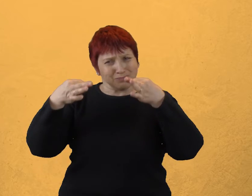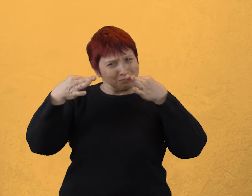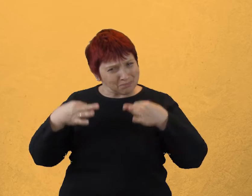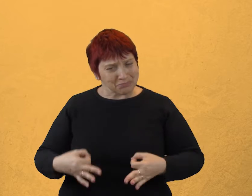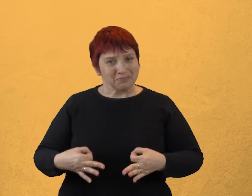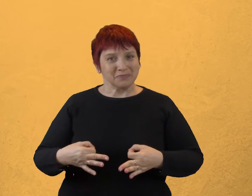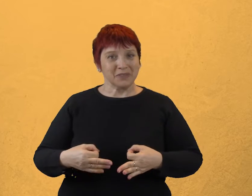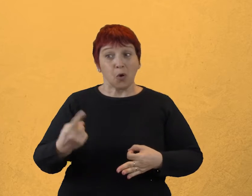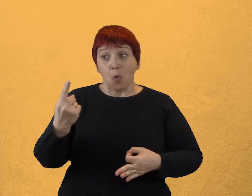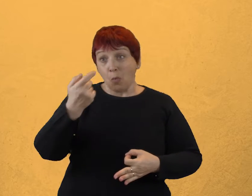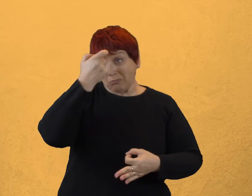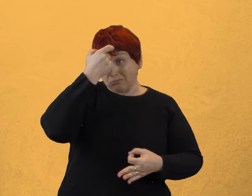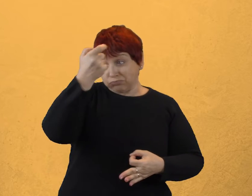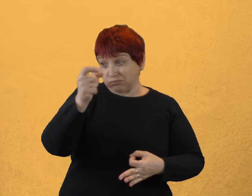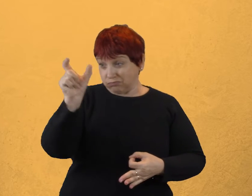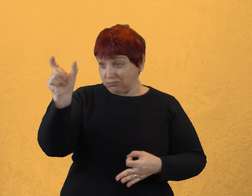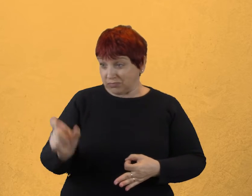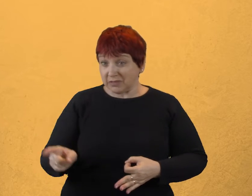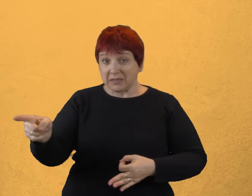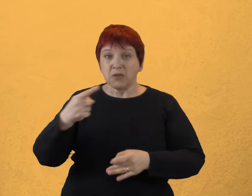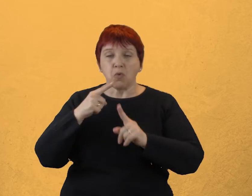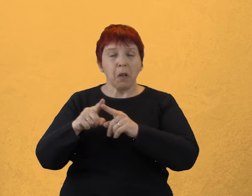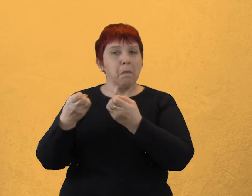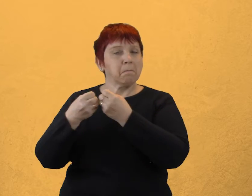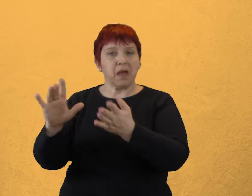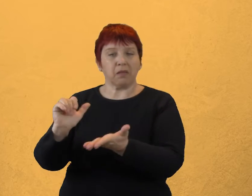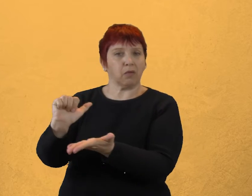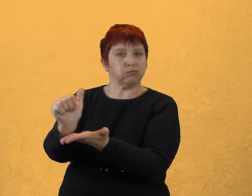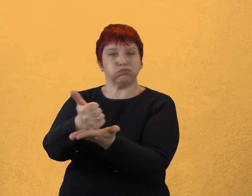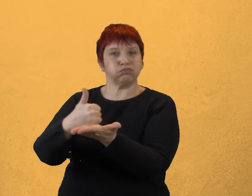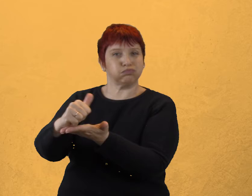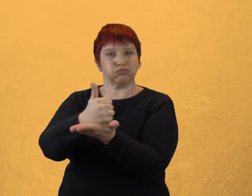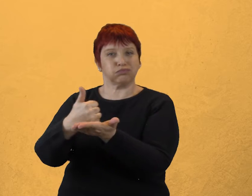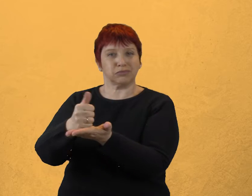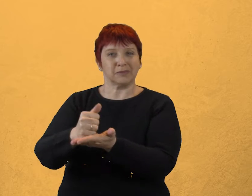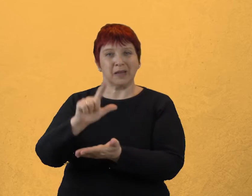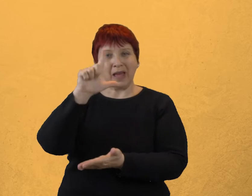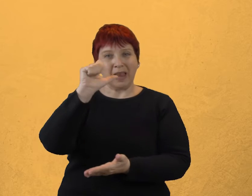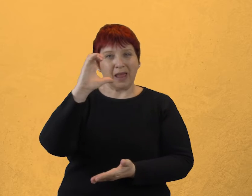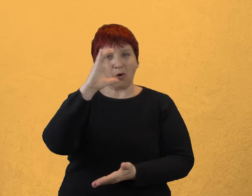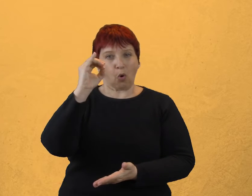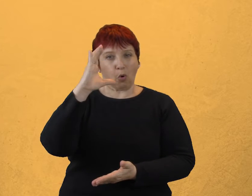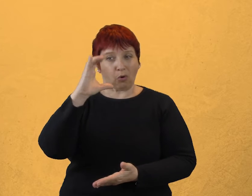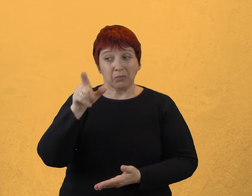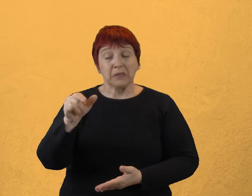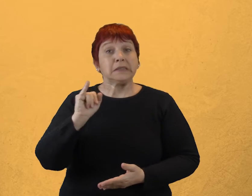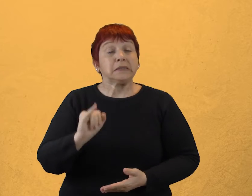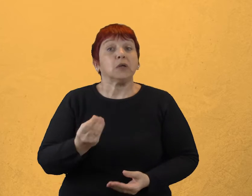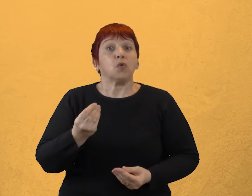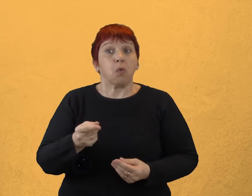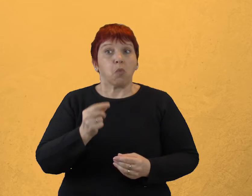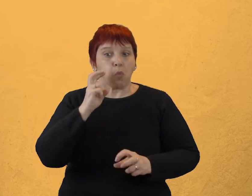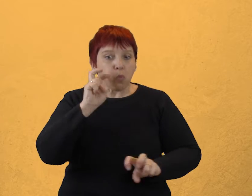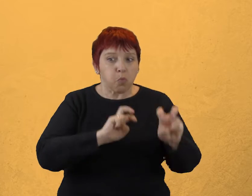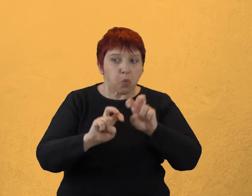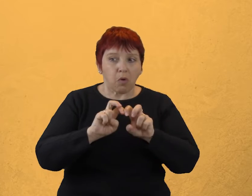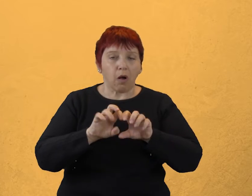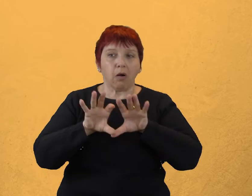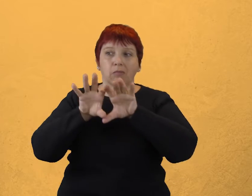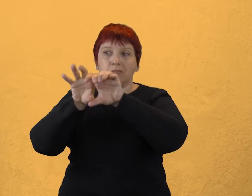precisamente, una científica se perdía en el Parque Lecoq y los demás tenían que rescatarla de los peligros de